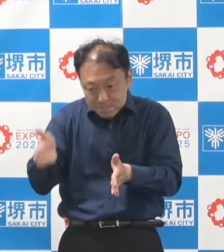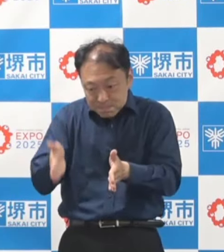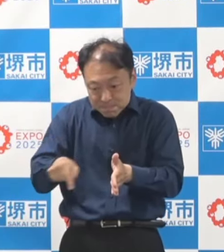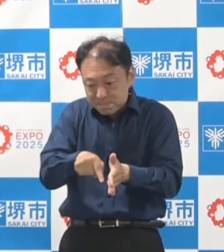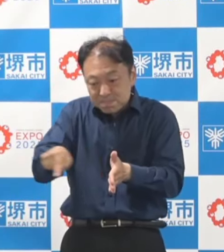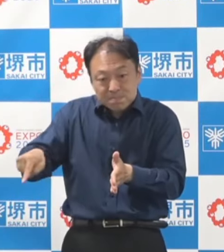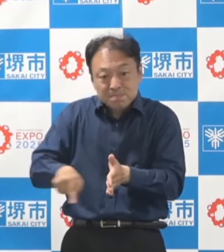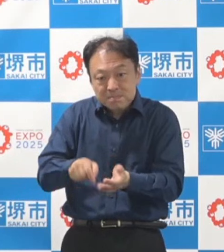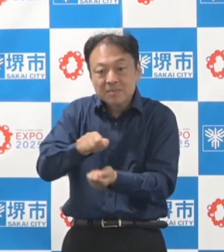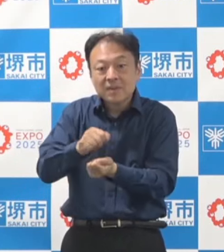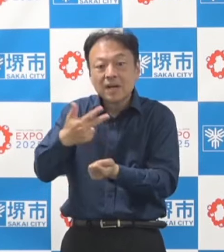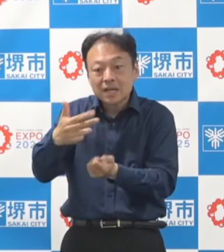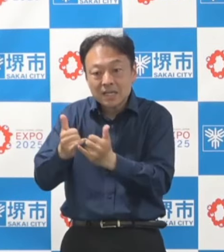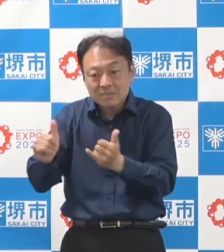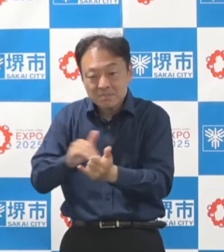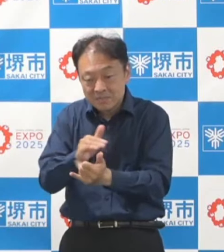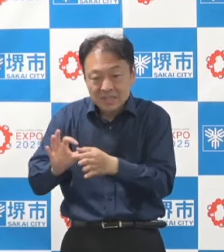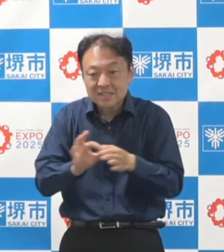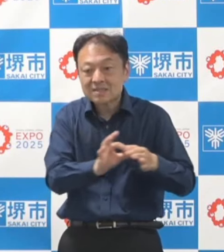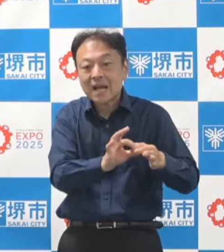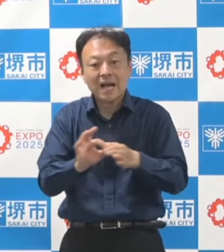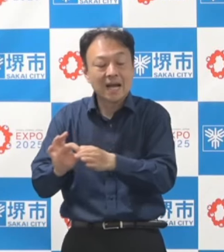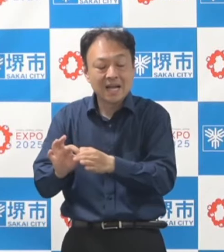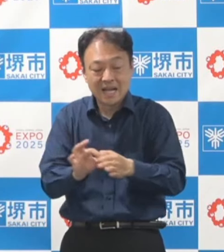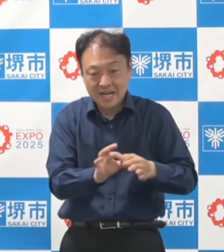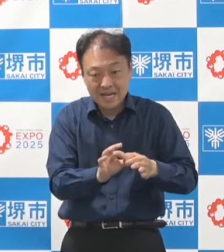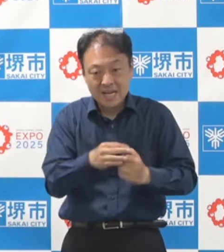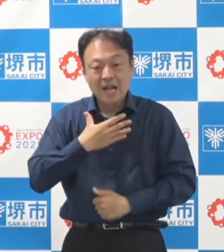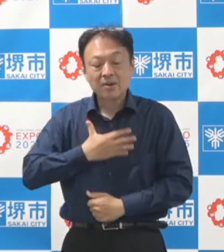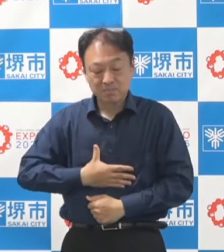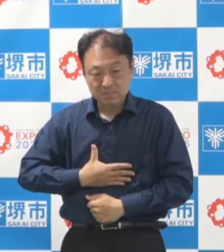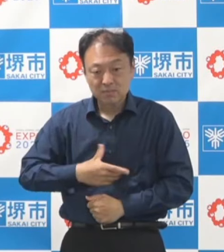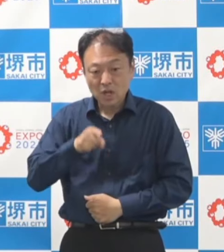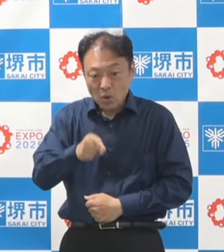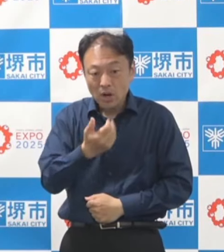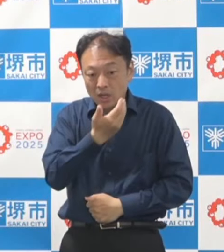のつながりを知り、大切な遺産を守る意識を